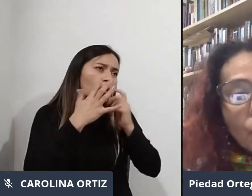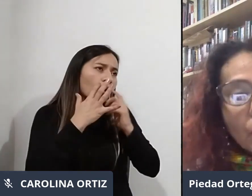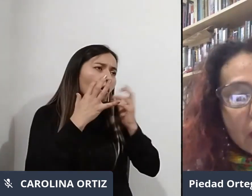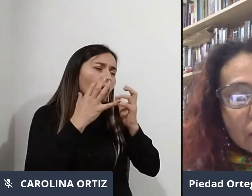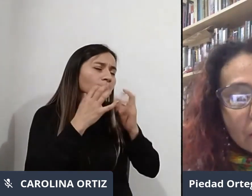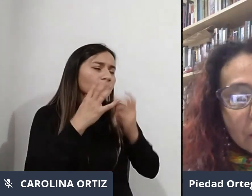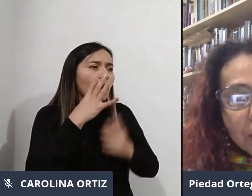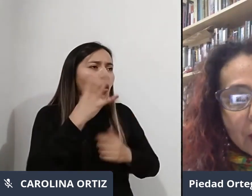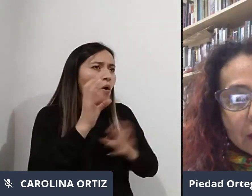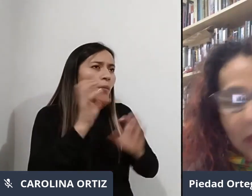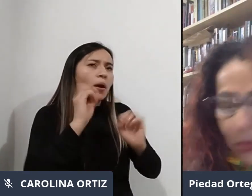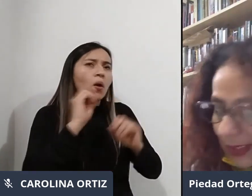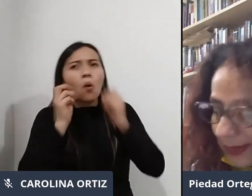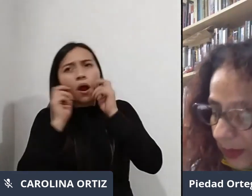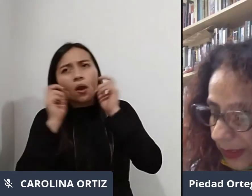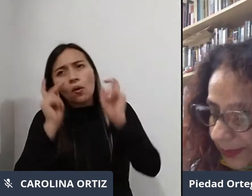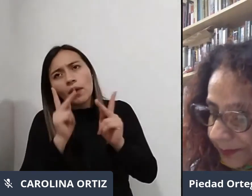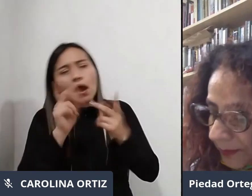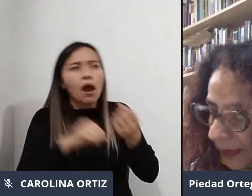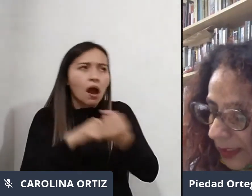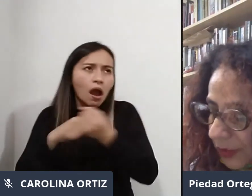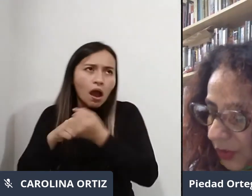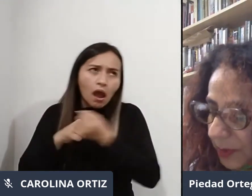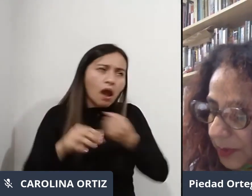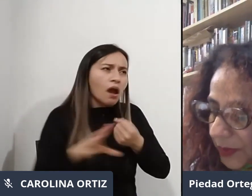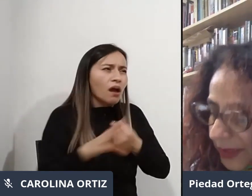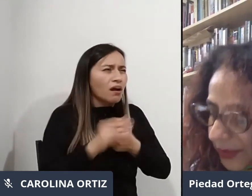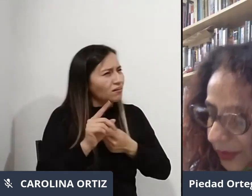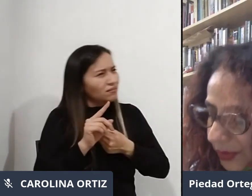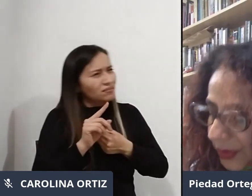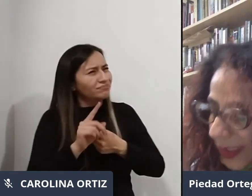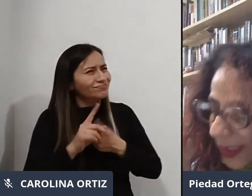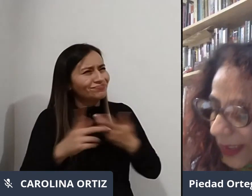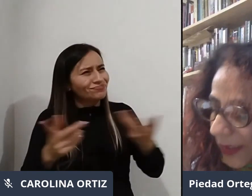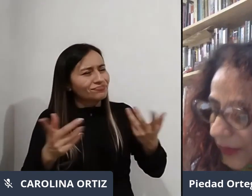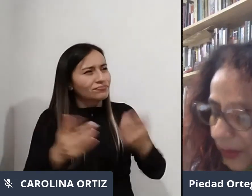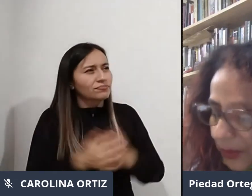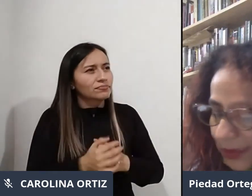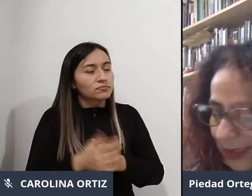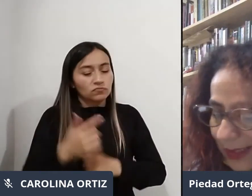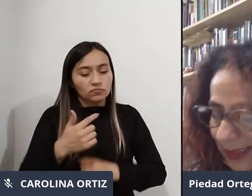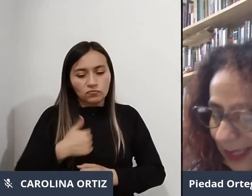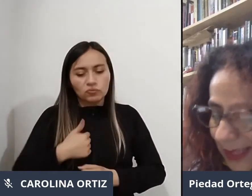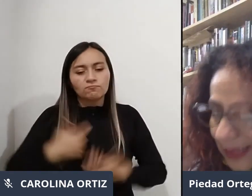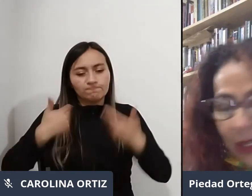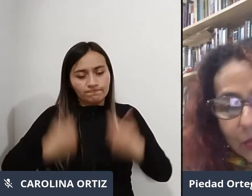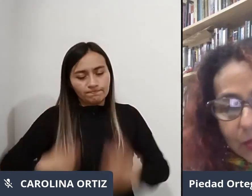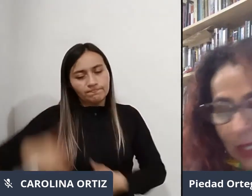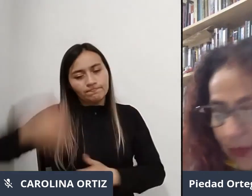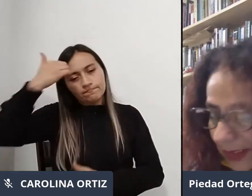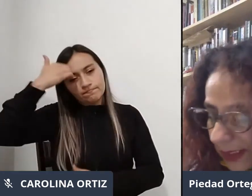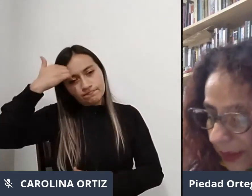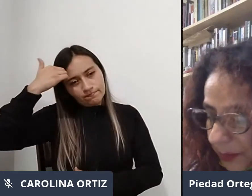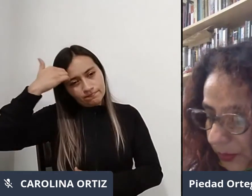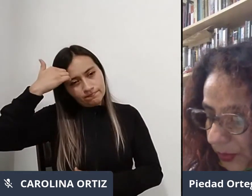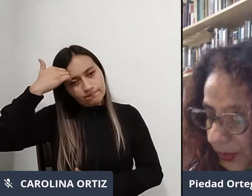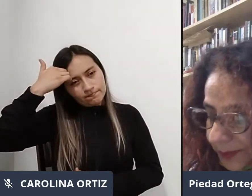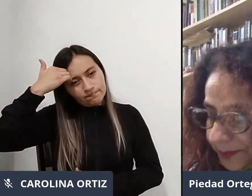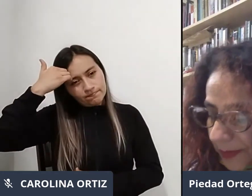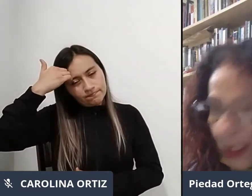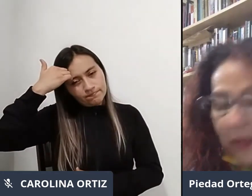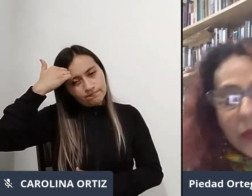lo concreto de mi práctica educativa. Soy profesor en favor de la decencia contra la falta de